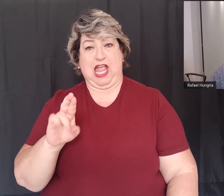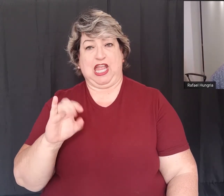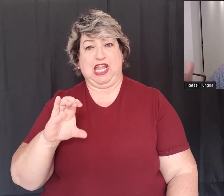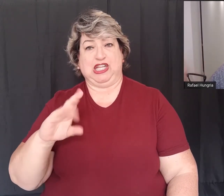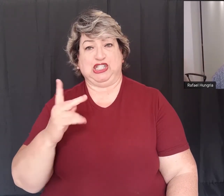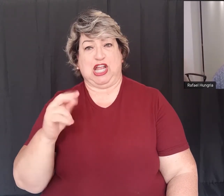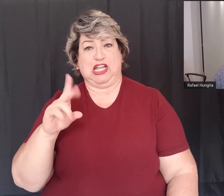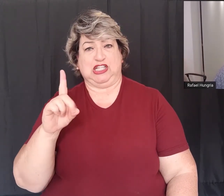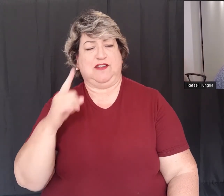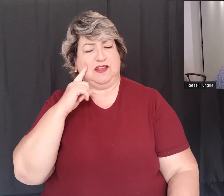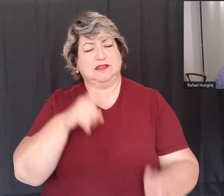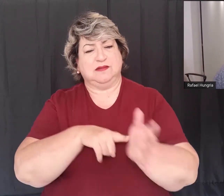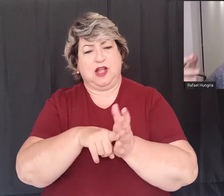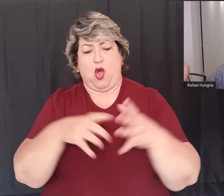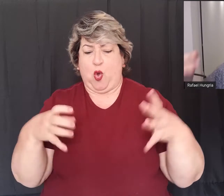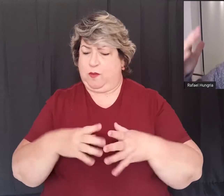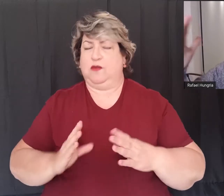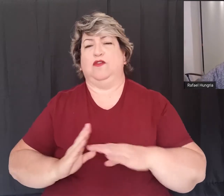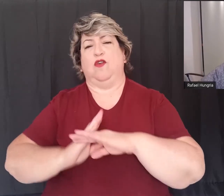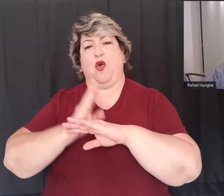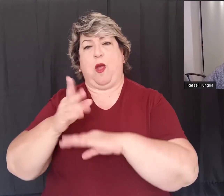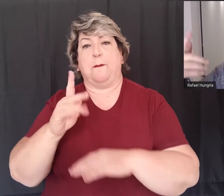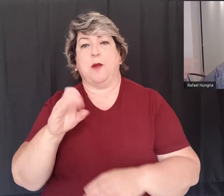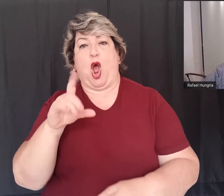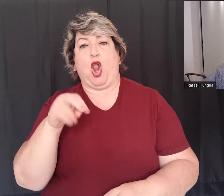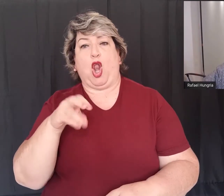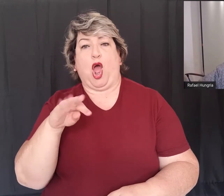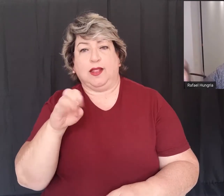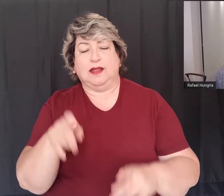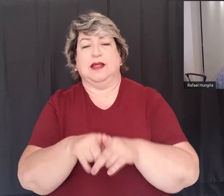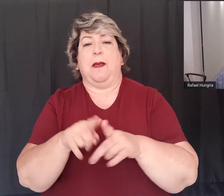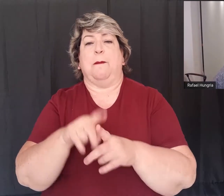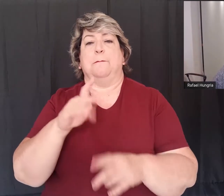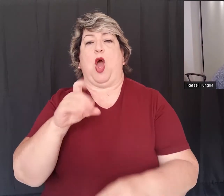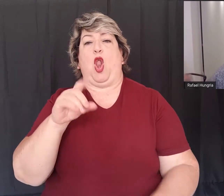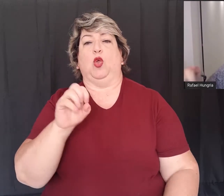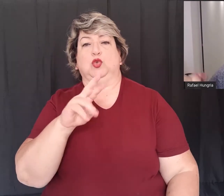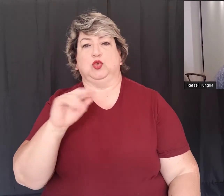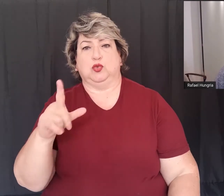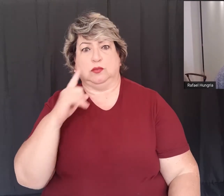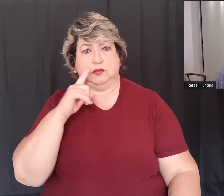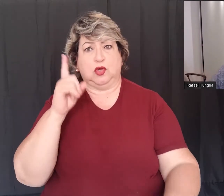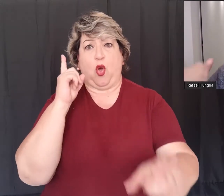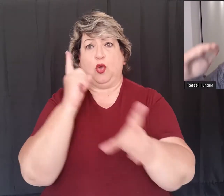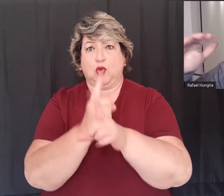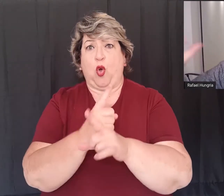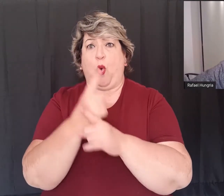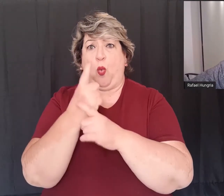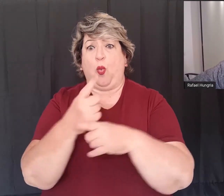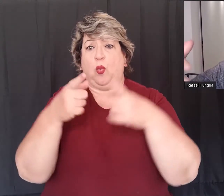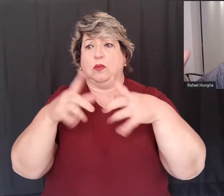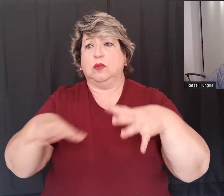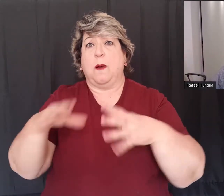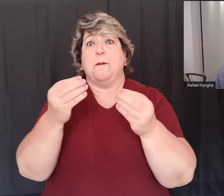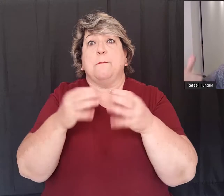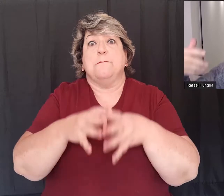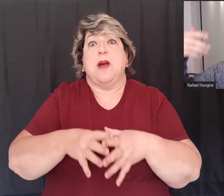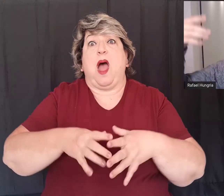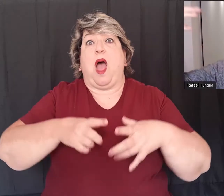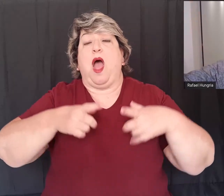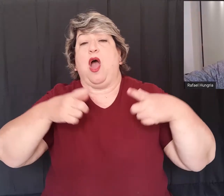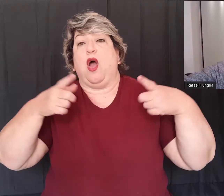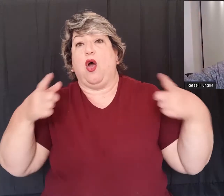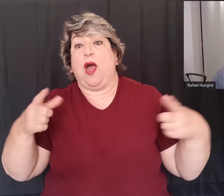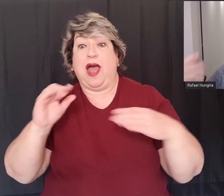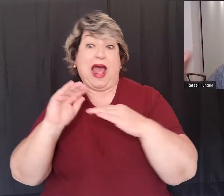década de 40, 50, se não me engano, fazer uma expedição no Polo Norte e no Polo Sul e encontrou uma região, um continente